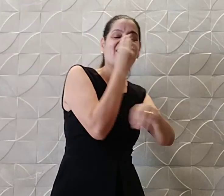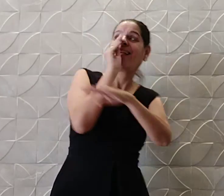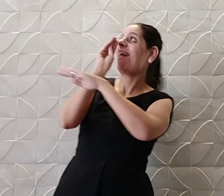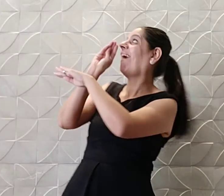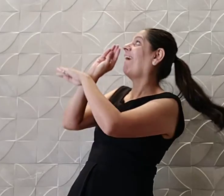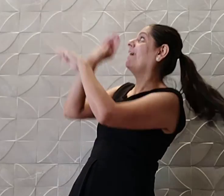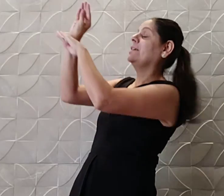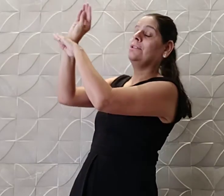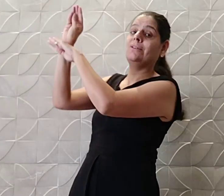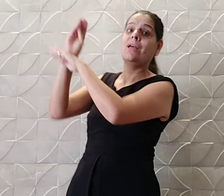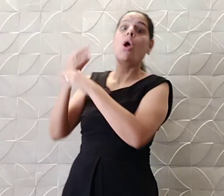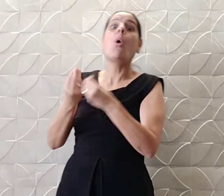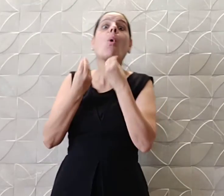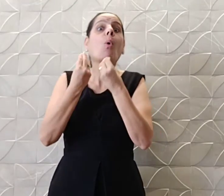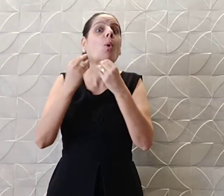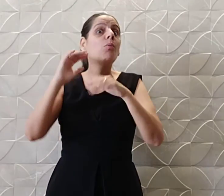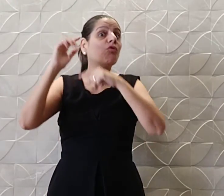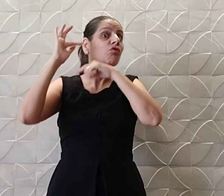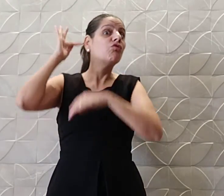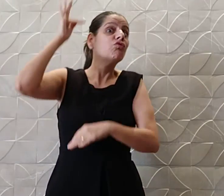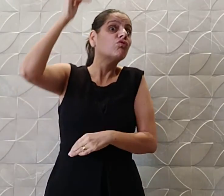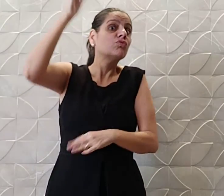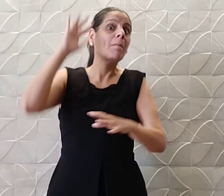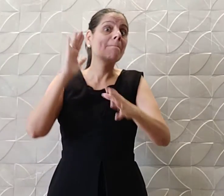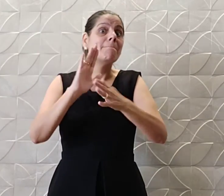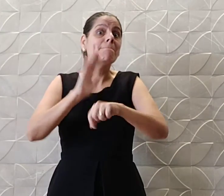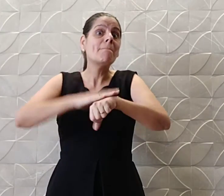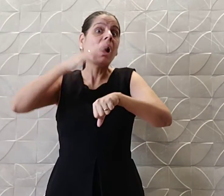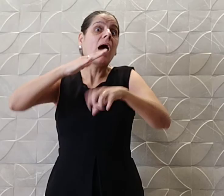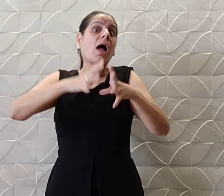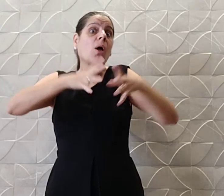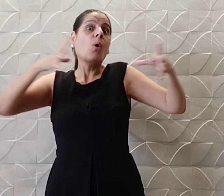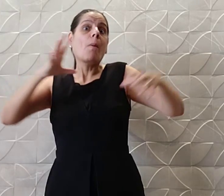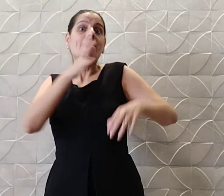como será maior a bênção para o mundo quando Israel for plenamente restaurado.